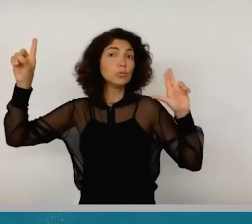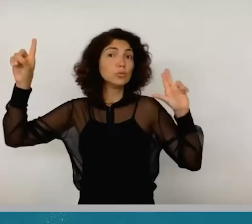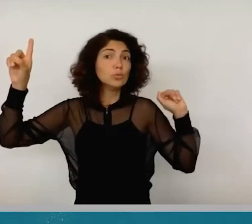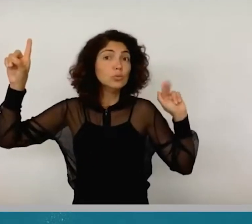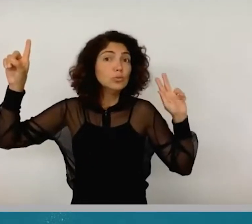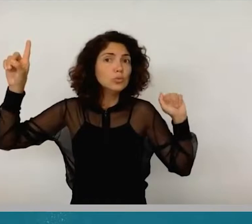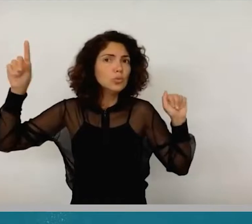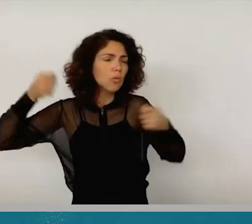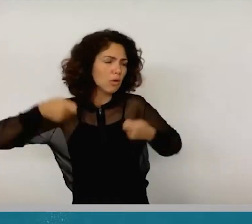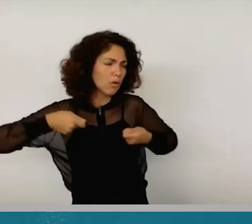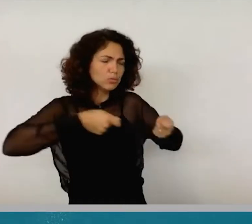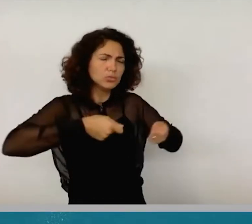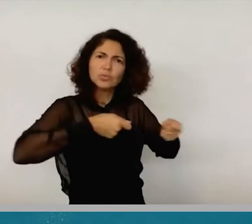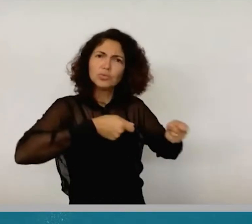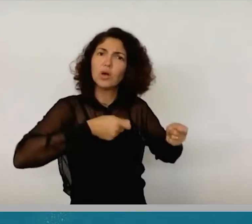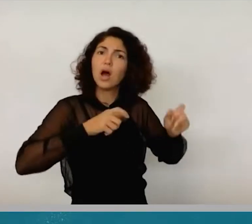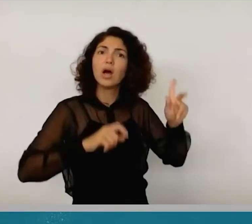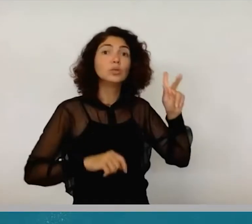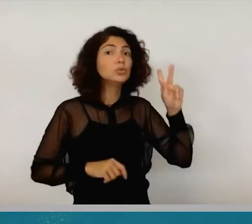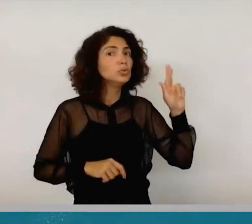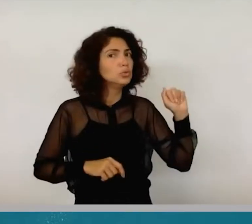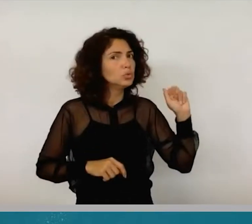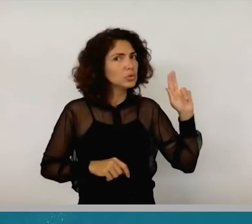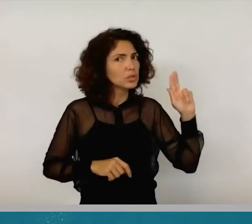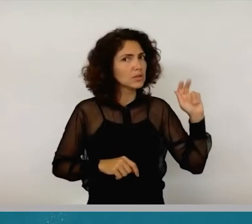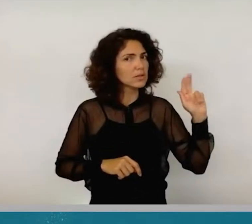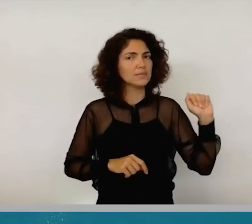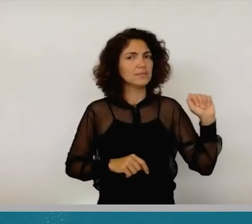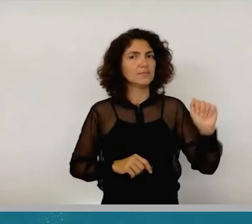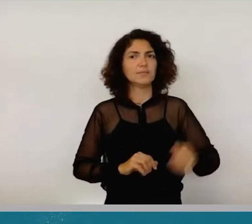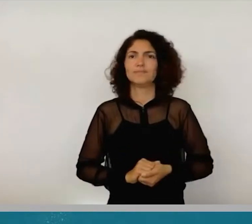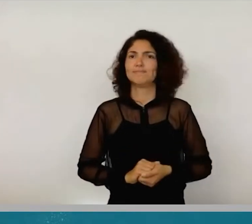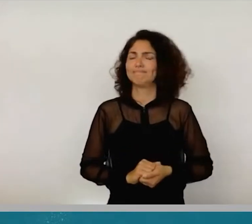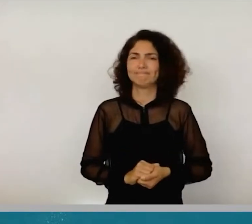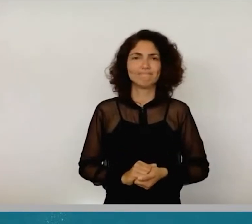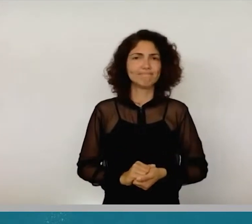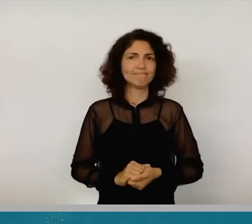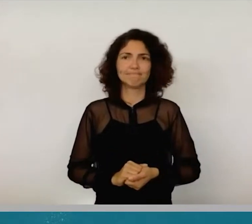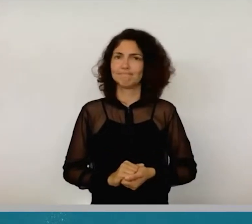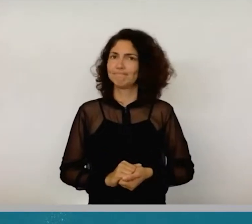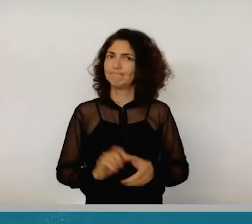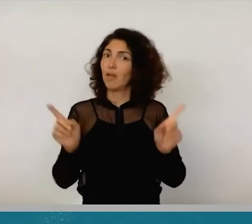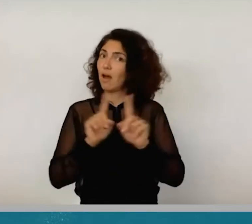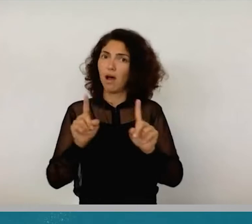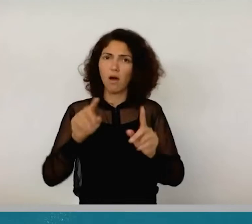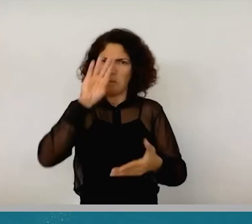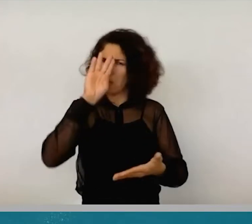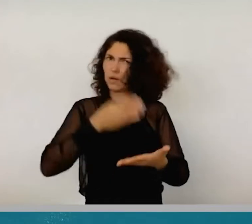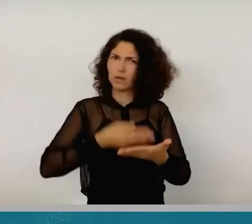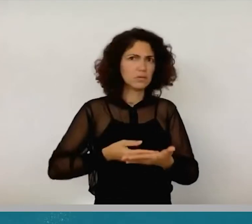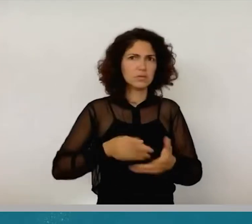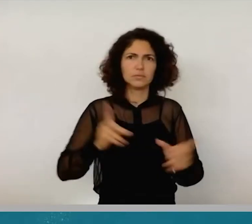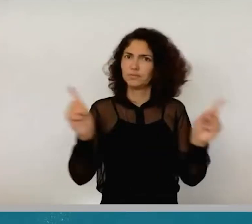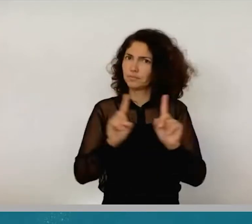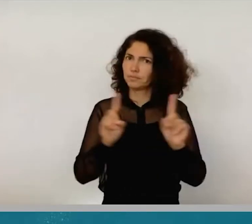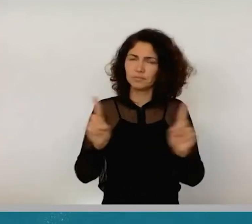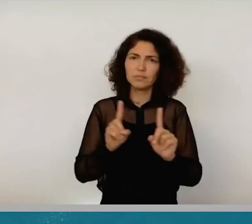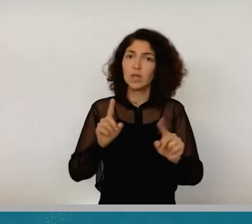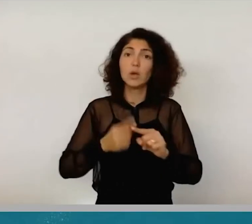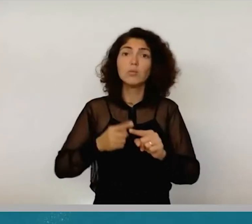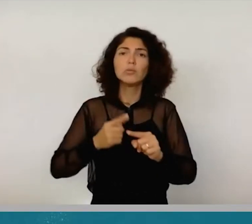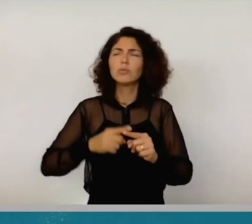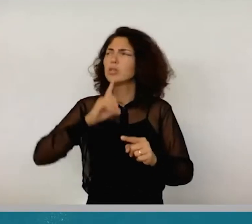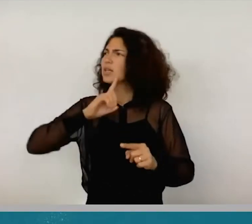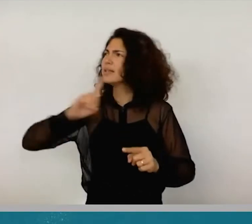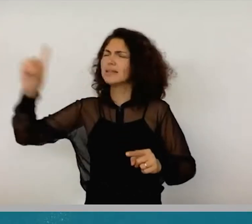essa tentação porque Deus mandou essa tentação e eu caí. Sabe, não acredite nisso, porque Deus não manda tentação